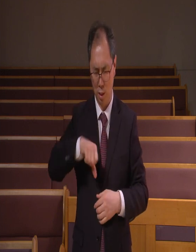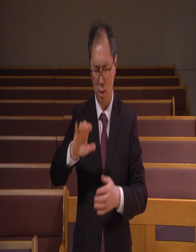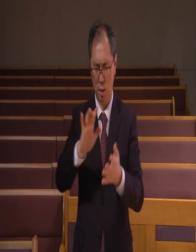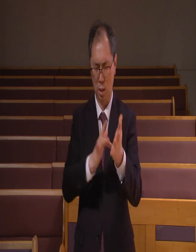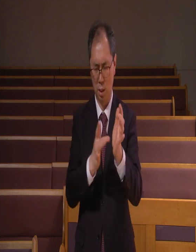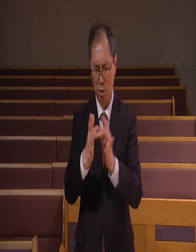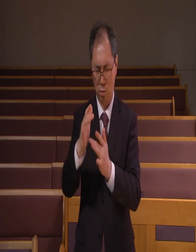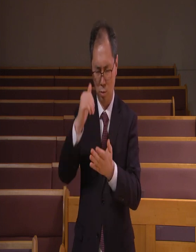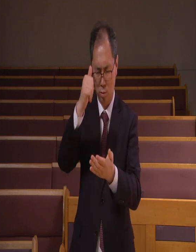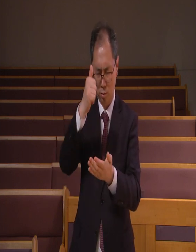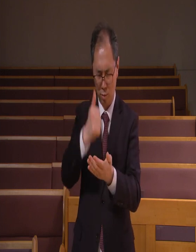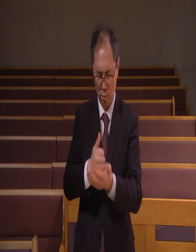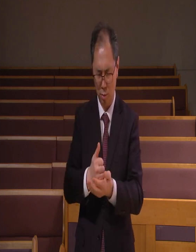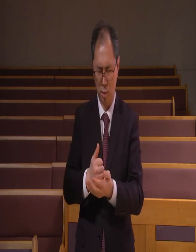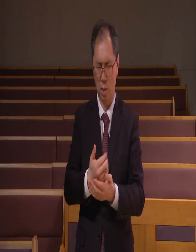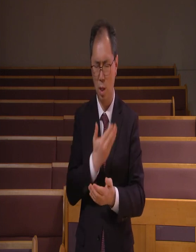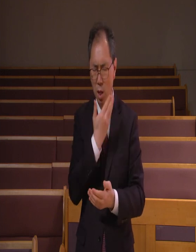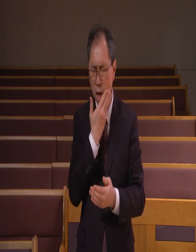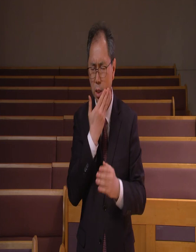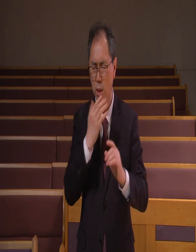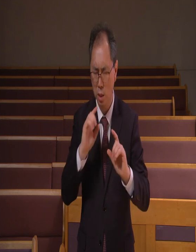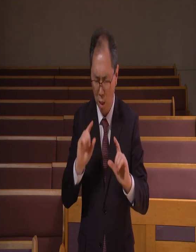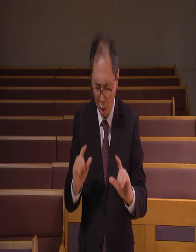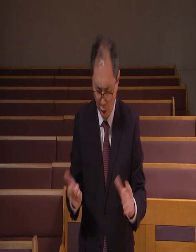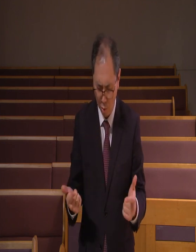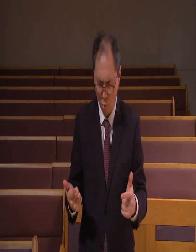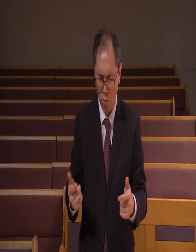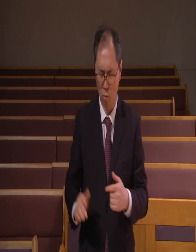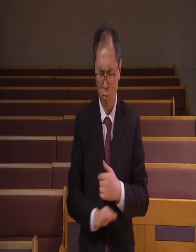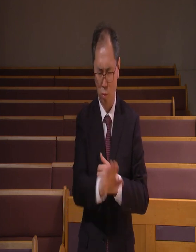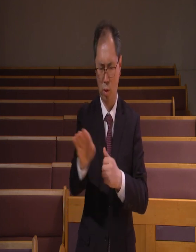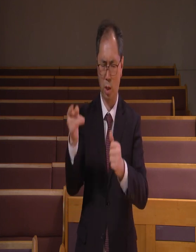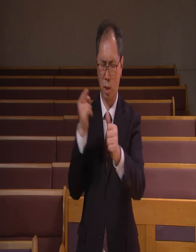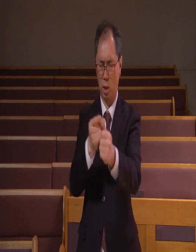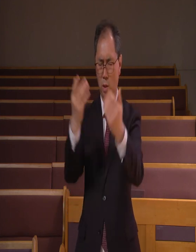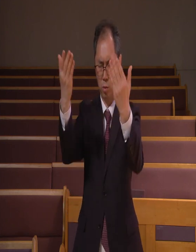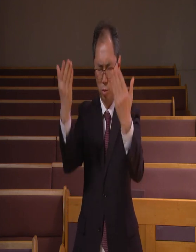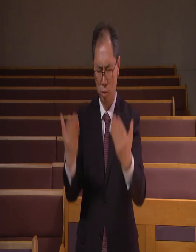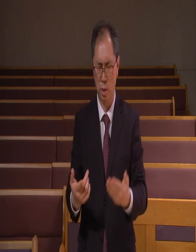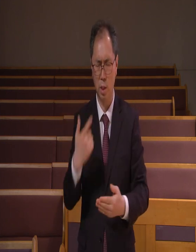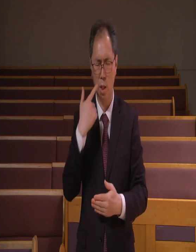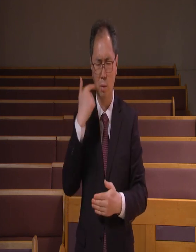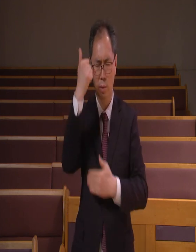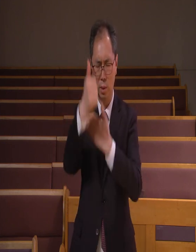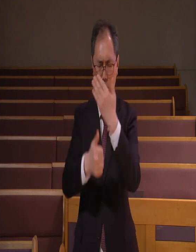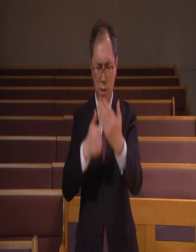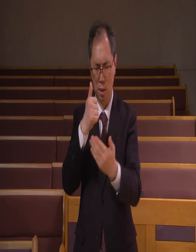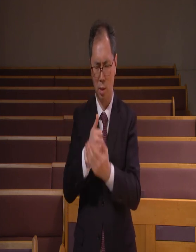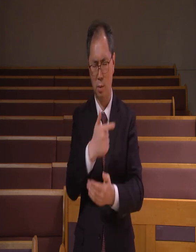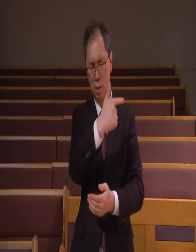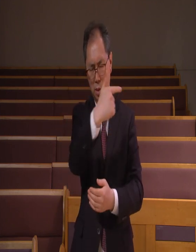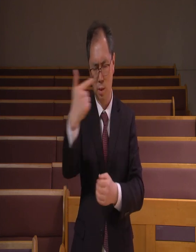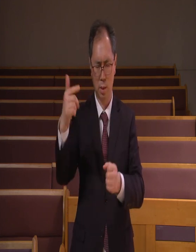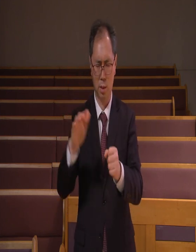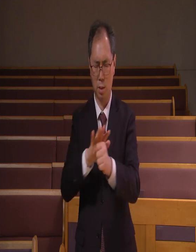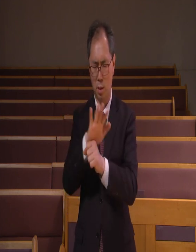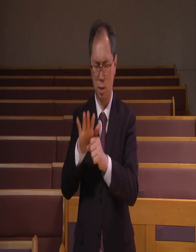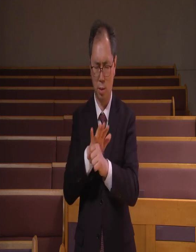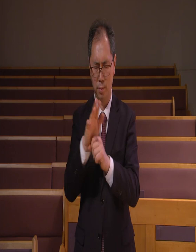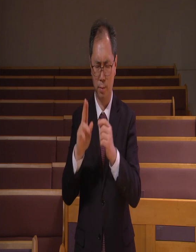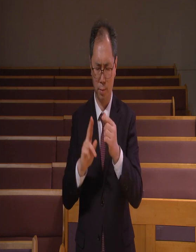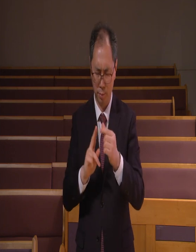예수 그리스도를 아끼지 아니하시고 우리들에게 기꺼이 내어주신 하나님 아버지의